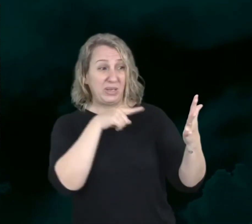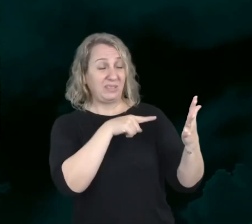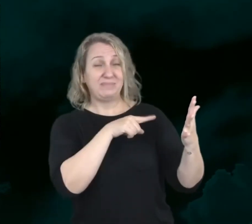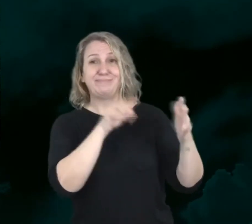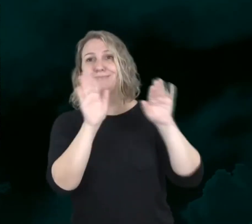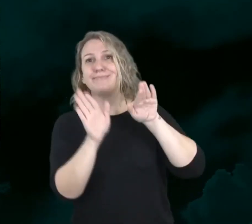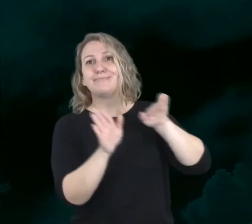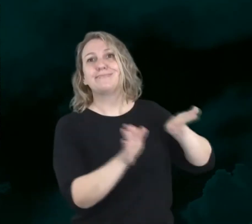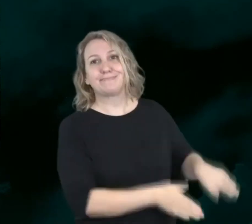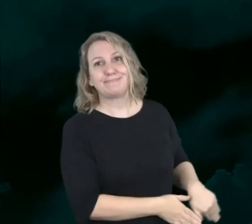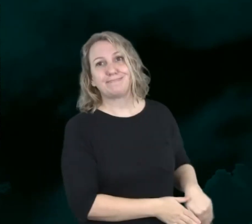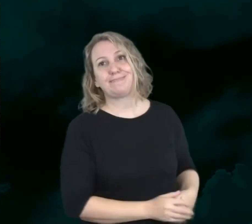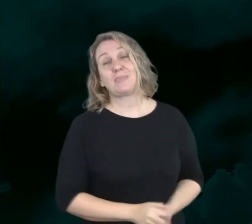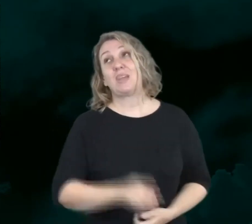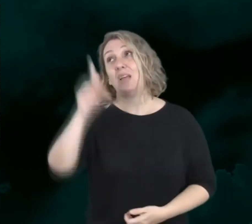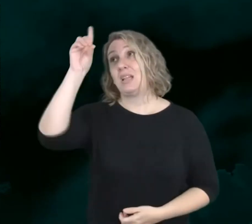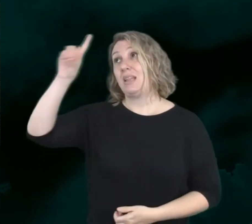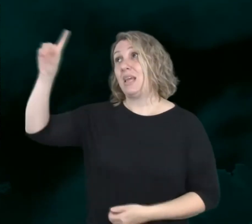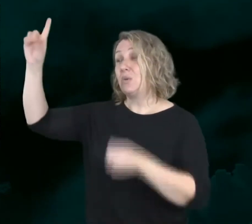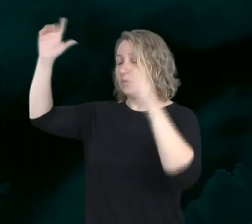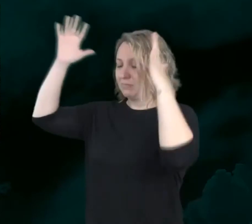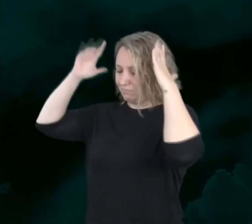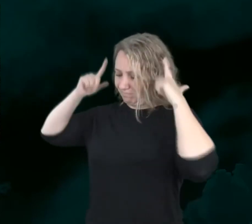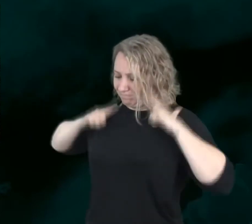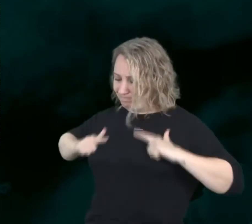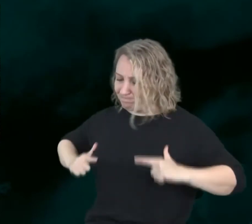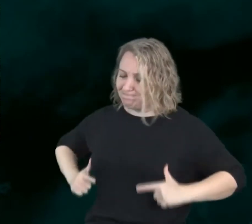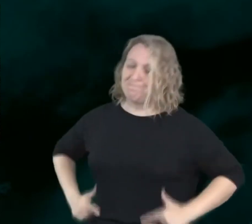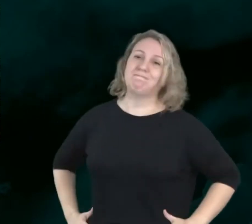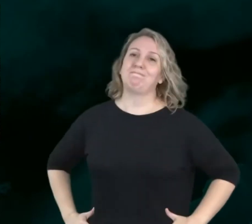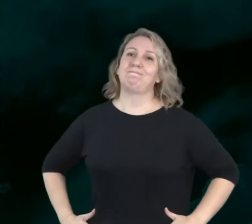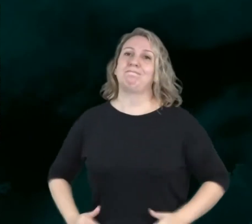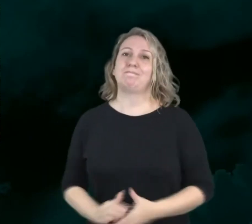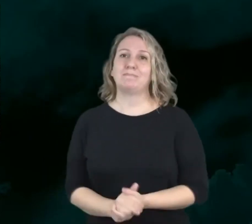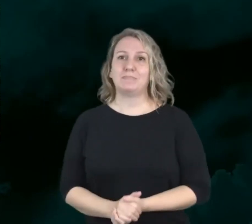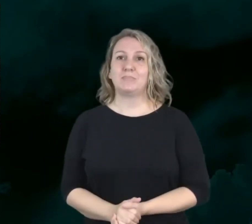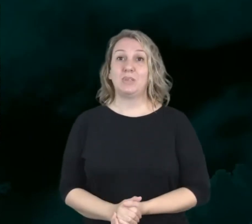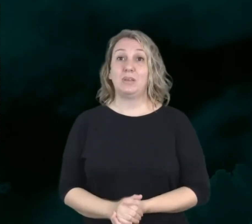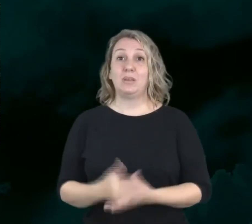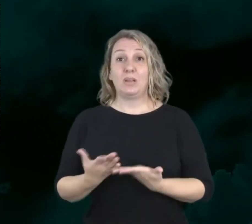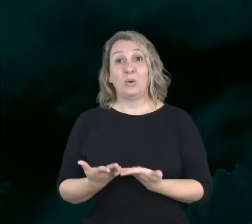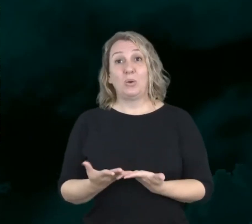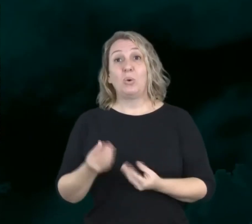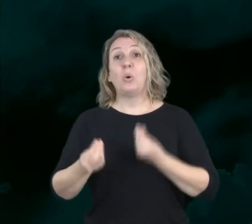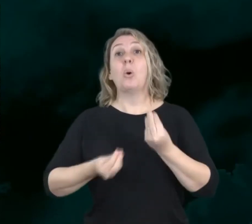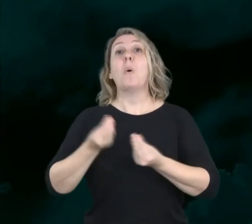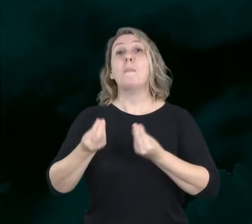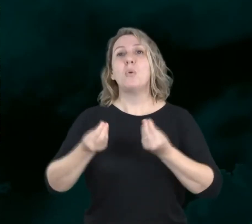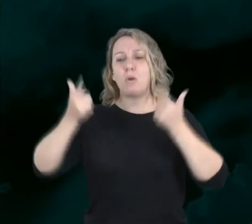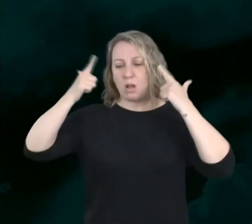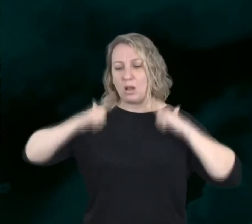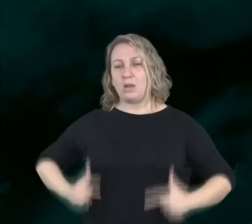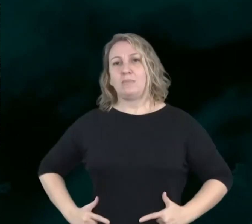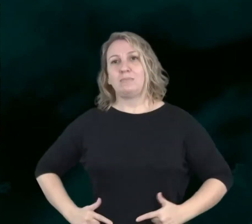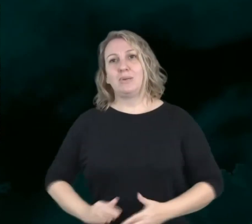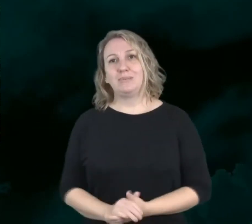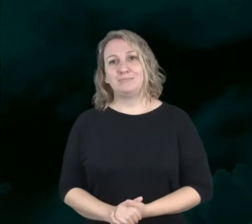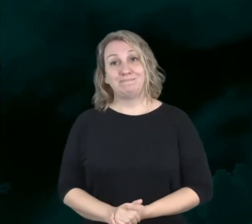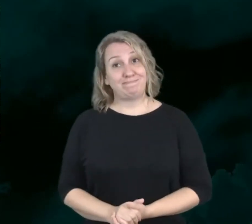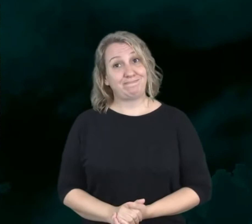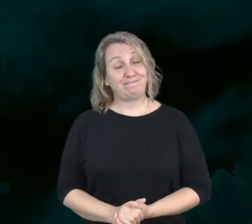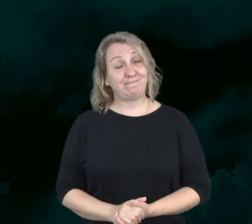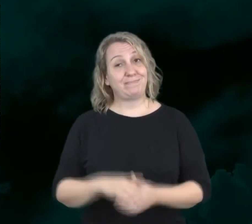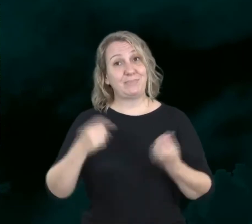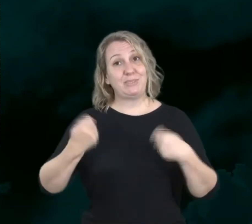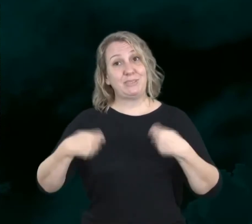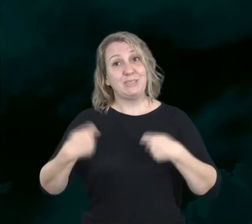Deus precisa limpar de nós. Então, é um processo com tribulação, com sofrimentos, mas é um processo